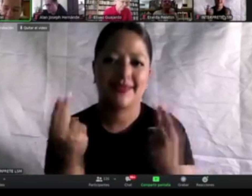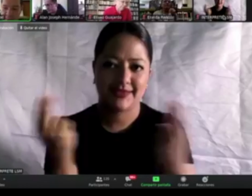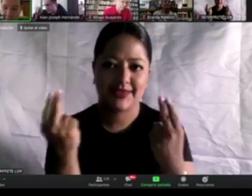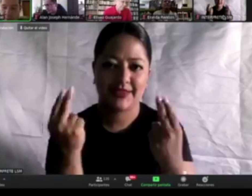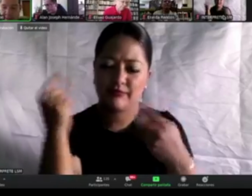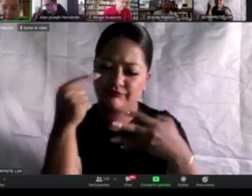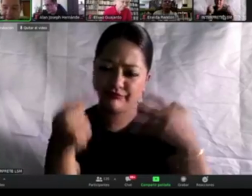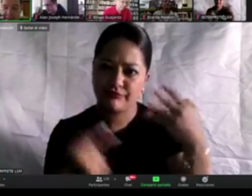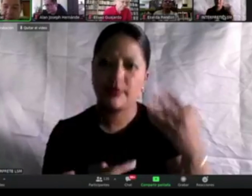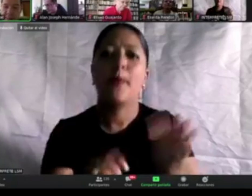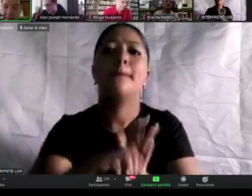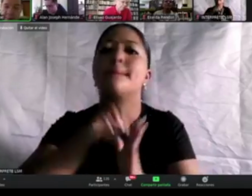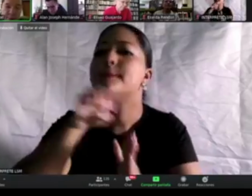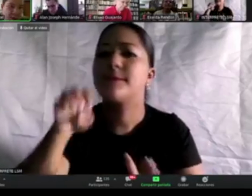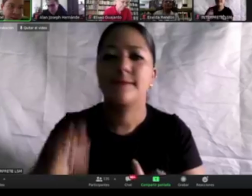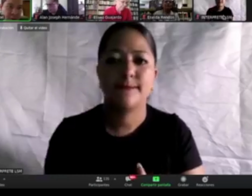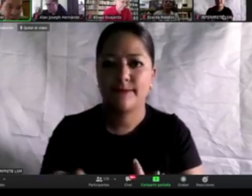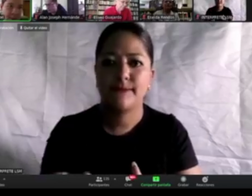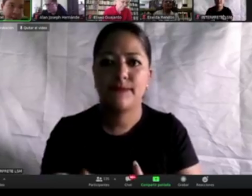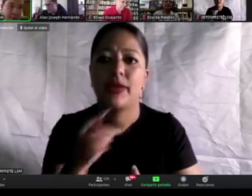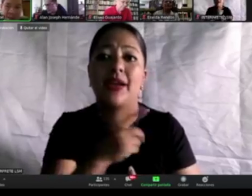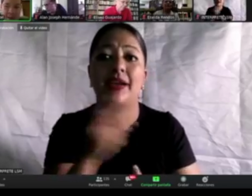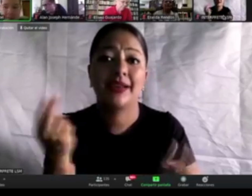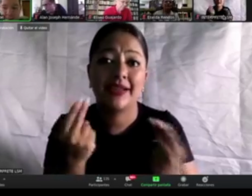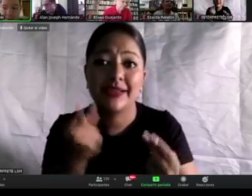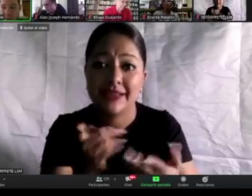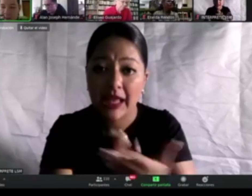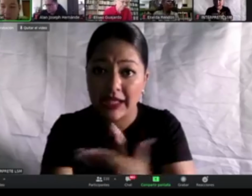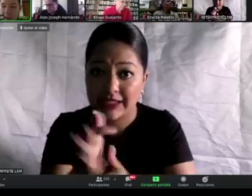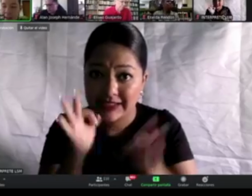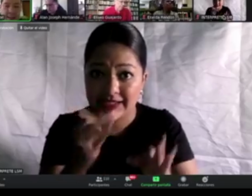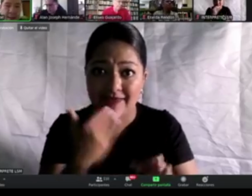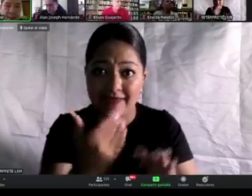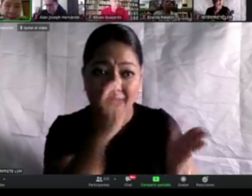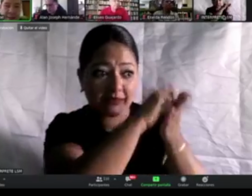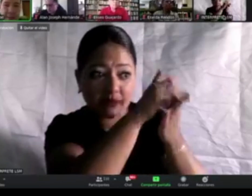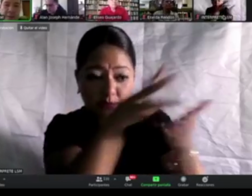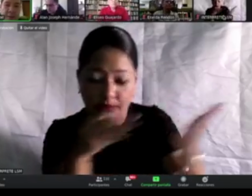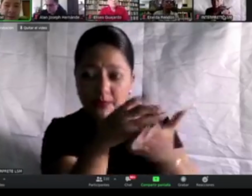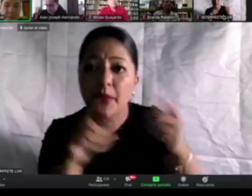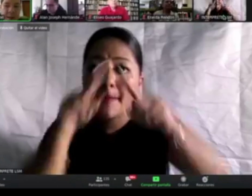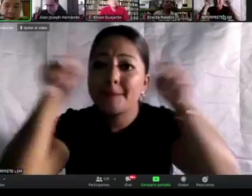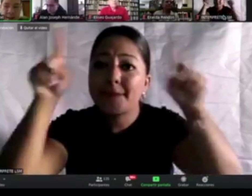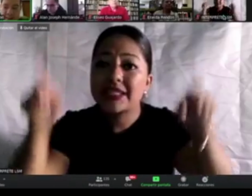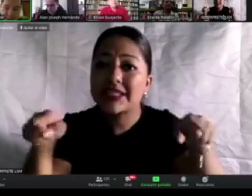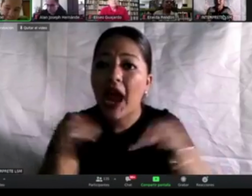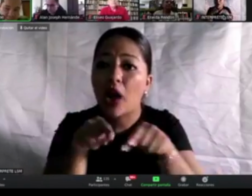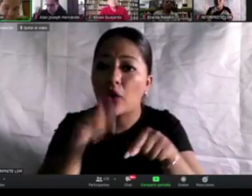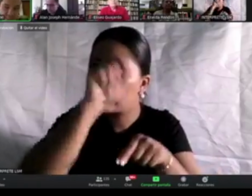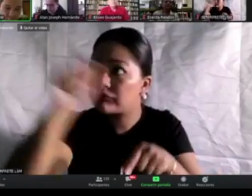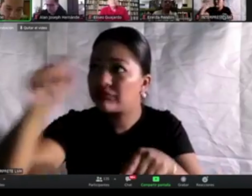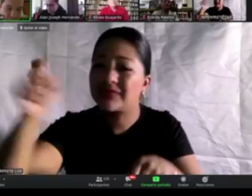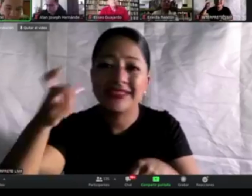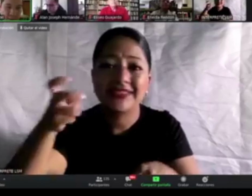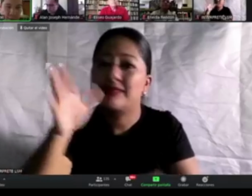por ejemplo la necesidad de tomar apuntos y si no son accesibles en el pizarro generar una estrategia donde decir al grupo